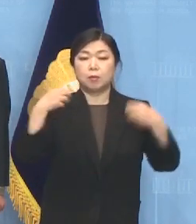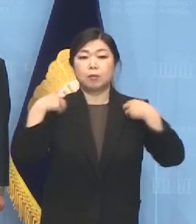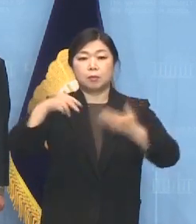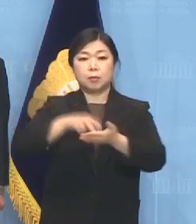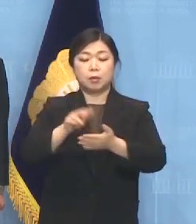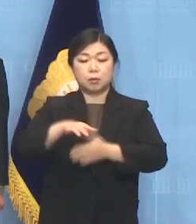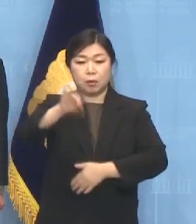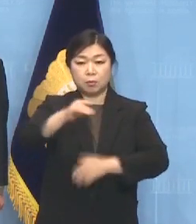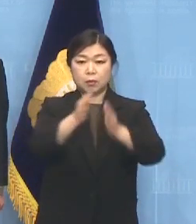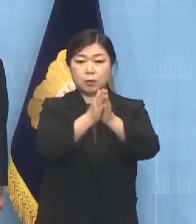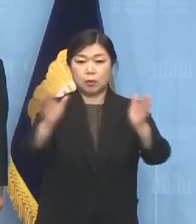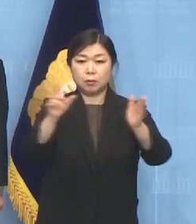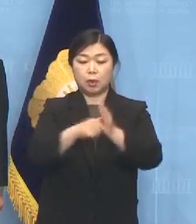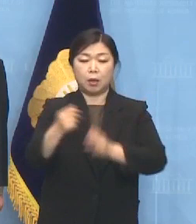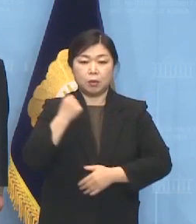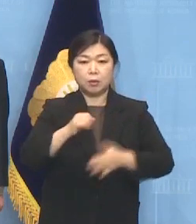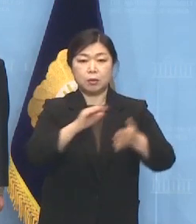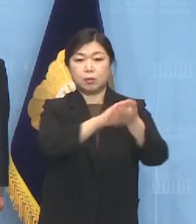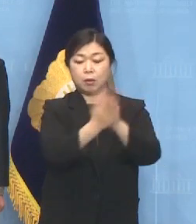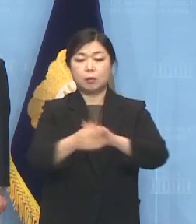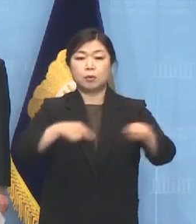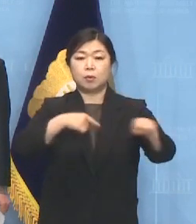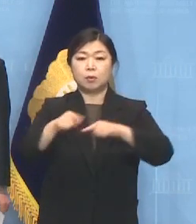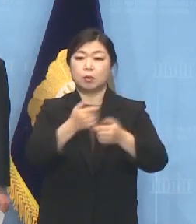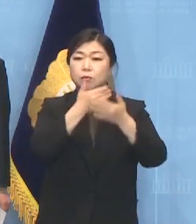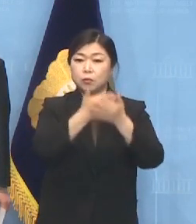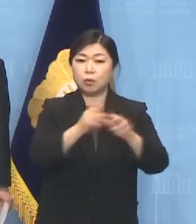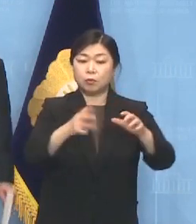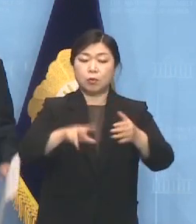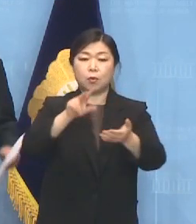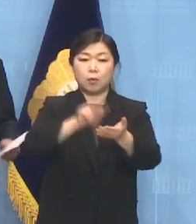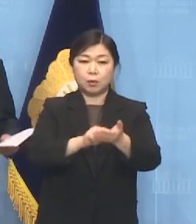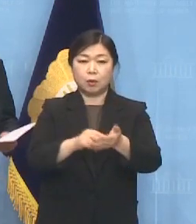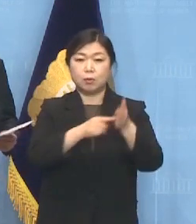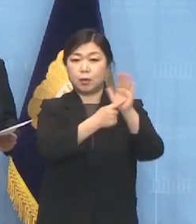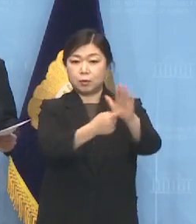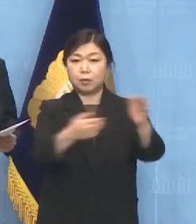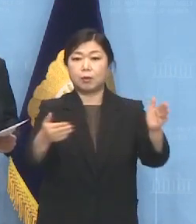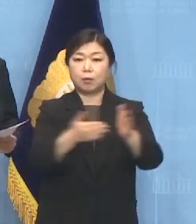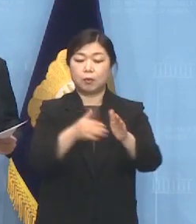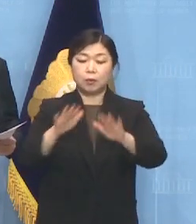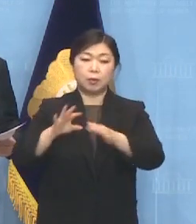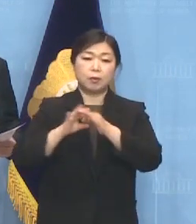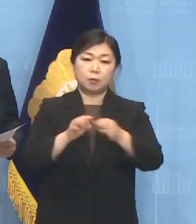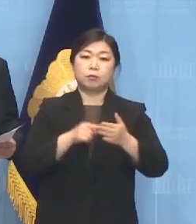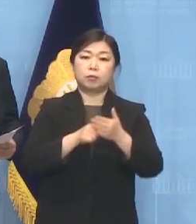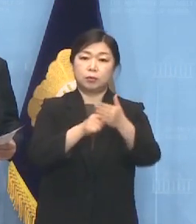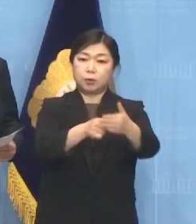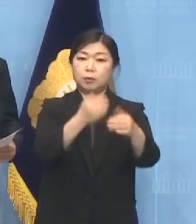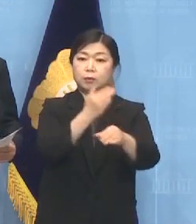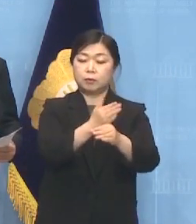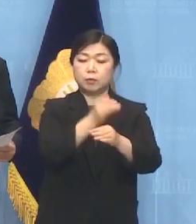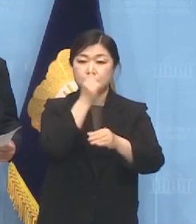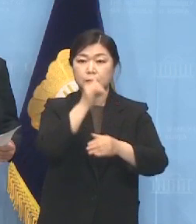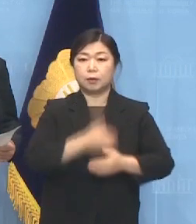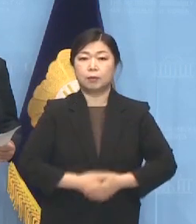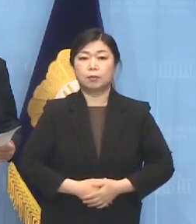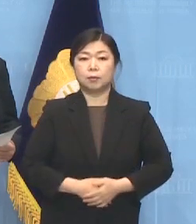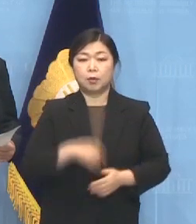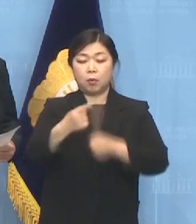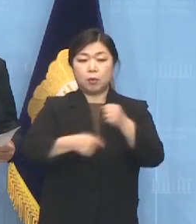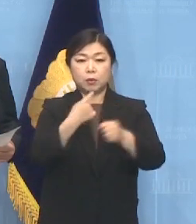출범 초기에 에너지 전환 정책을 주요 국정 과제로 제시하고 추진해 왔습니다 친 원전